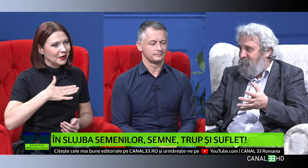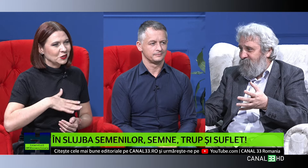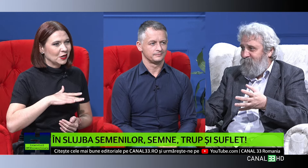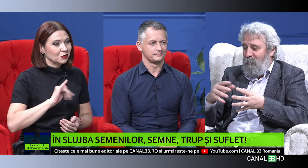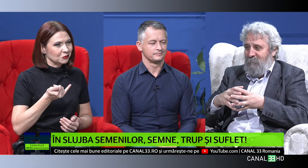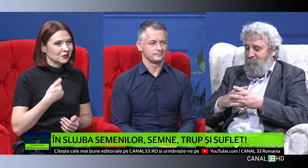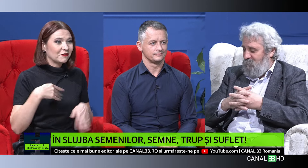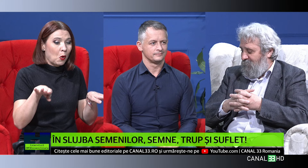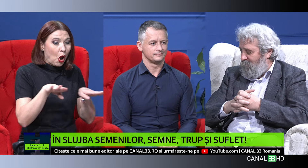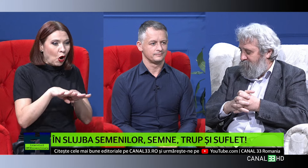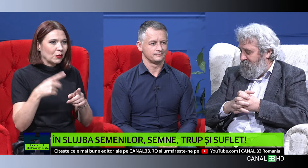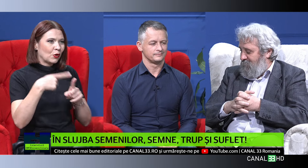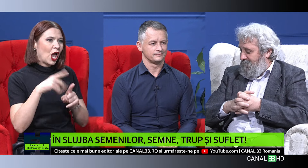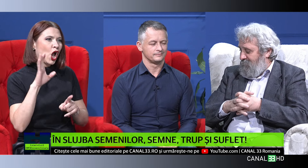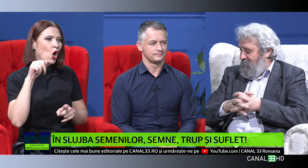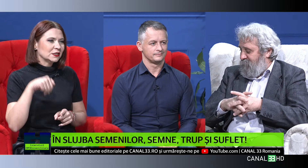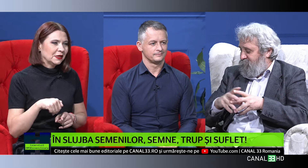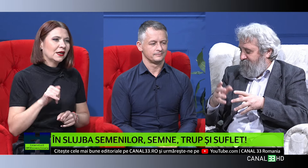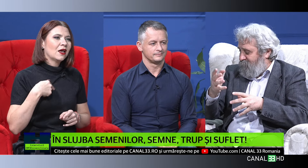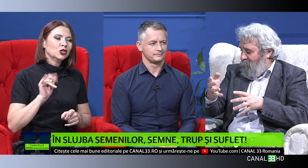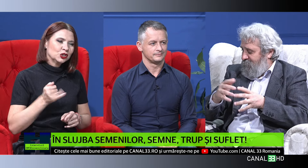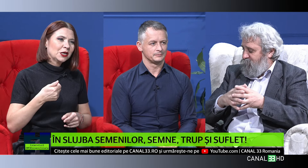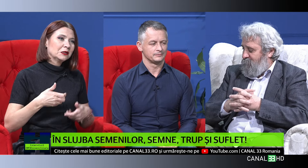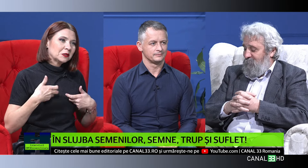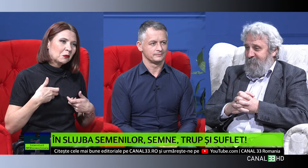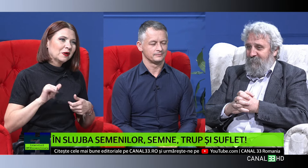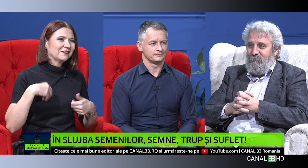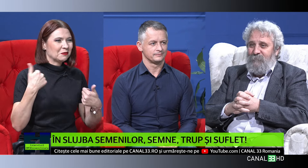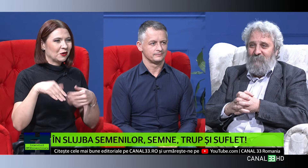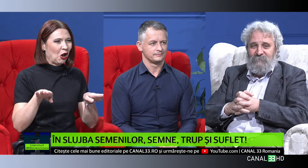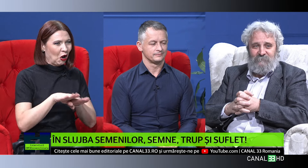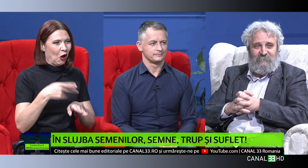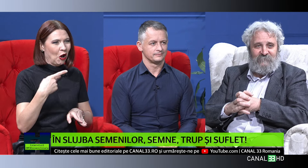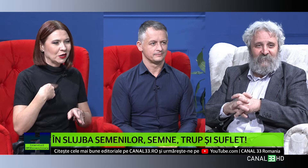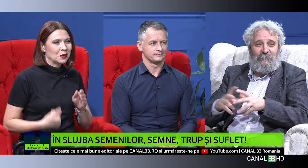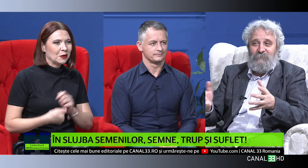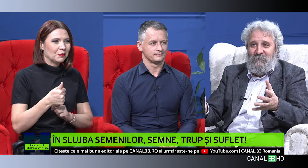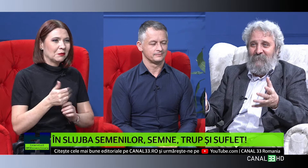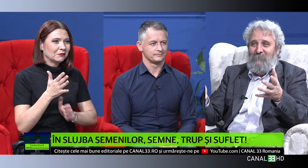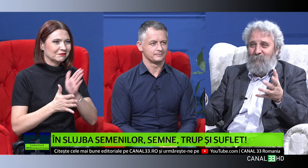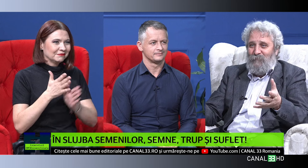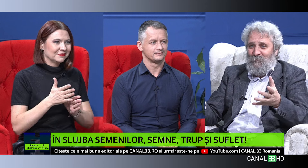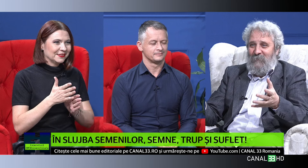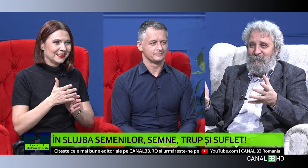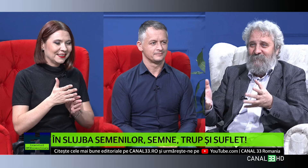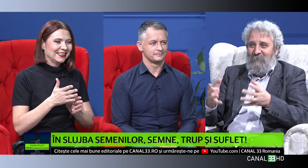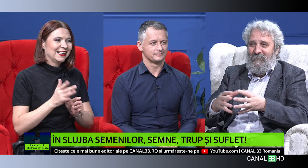Am plăcerea să fiu coleg cu Claudiu, am plăcerea să fiu coleg și cu Lena, prima traducătoare, dacă o pot numi așa, de la